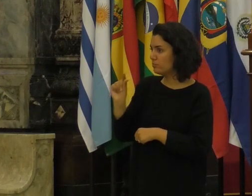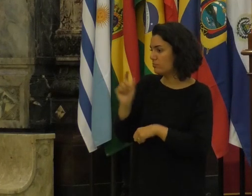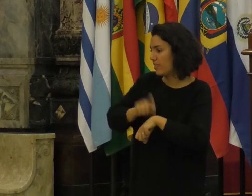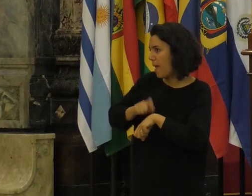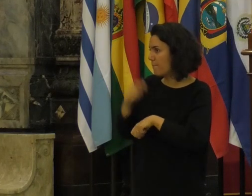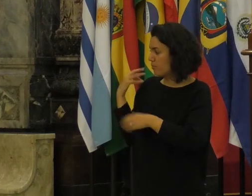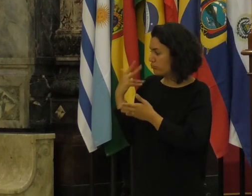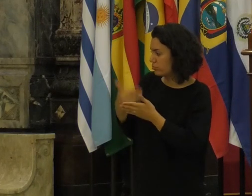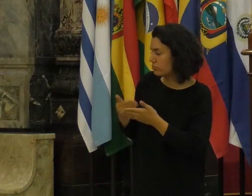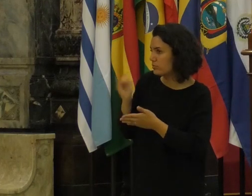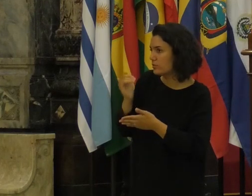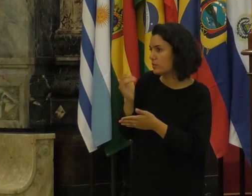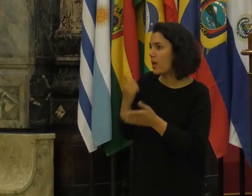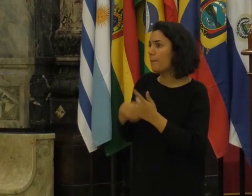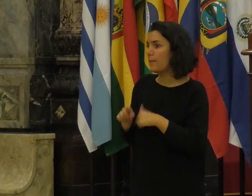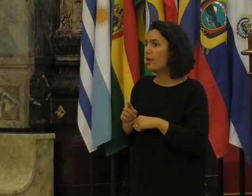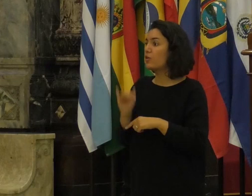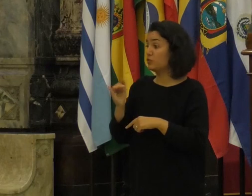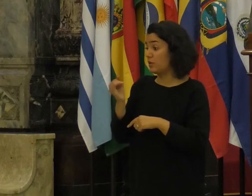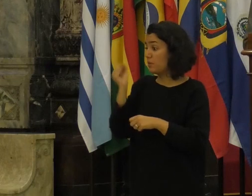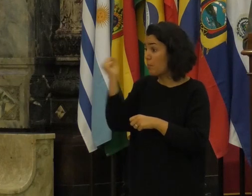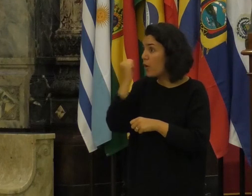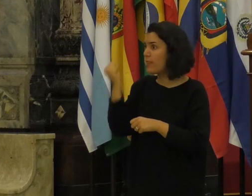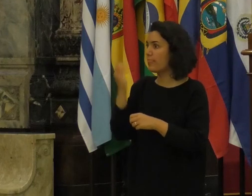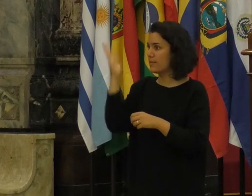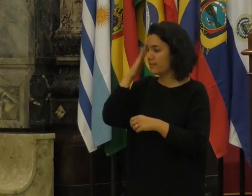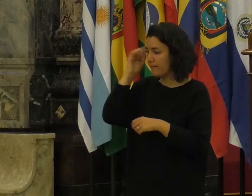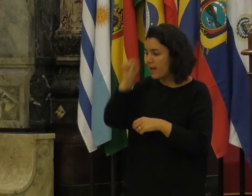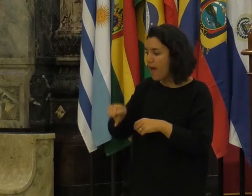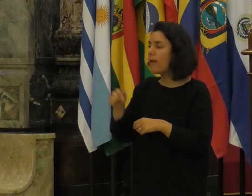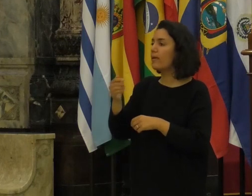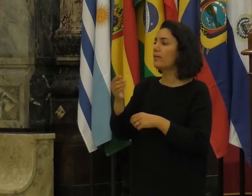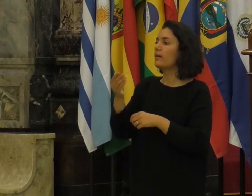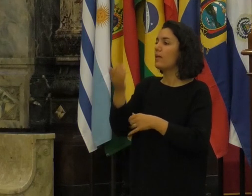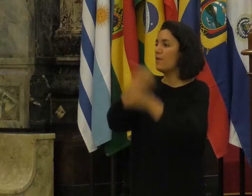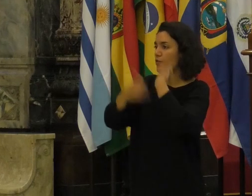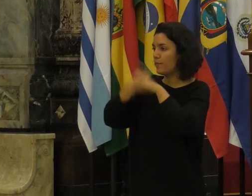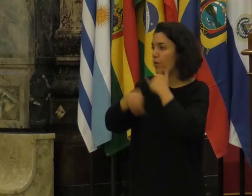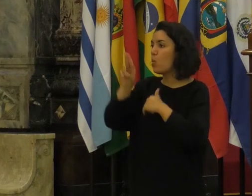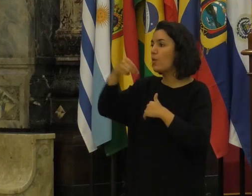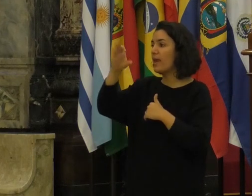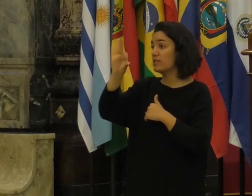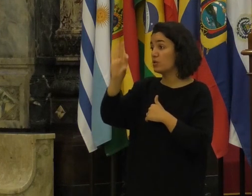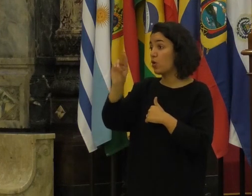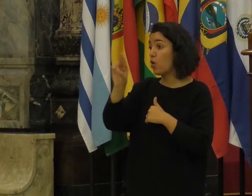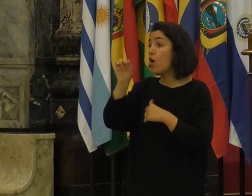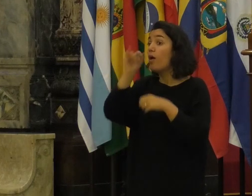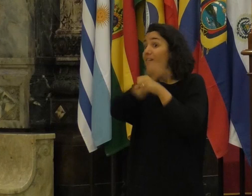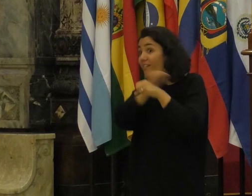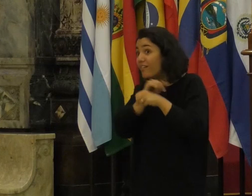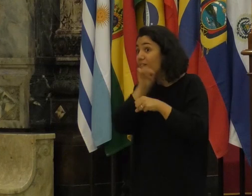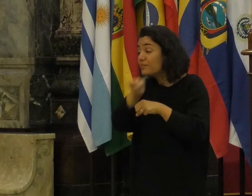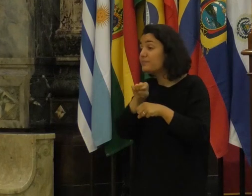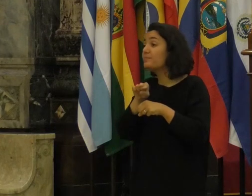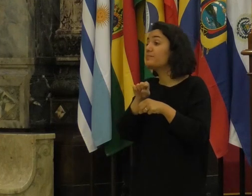pero hemos preferido trabajar con este informe de la UNESCO, que es el organismo que está para eso,